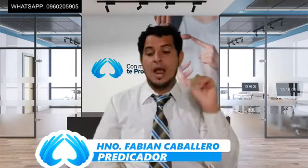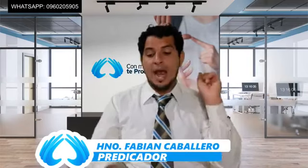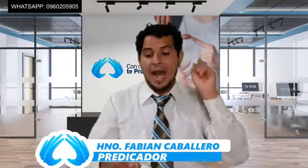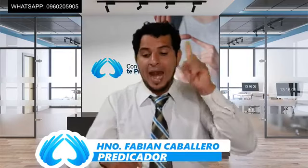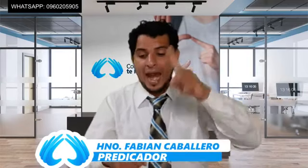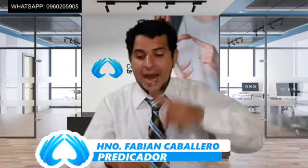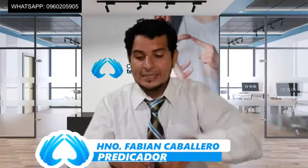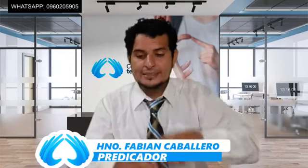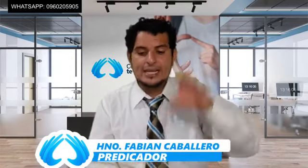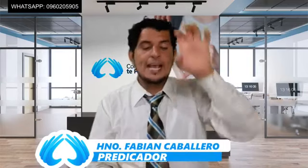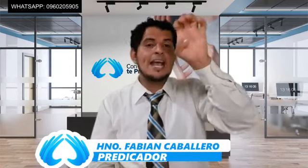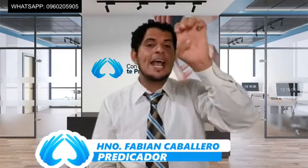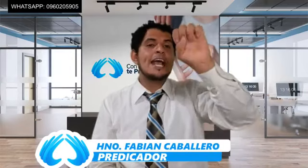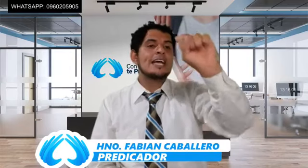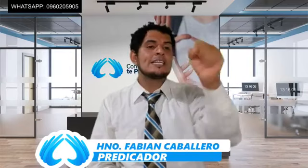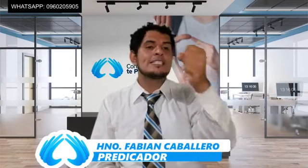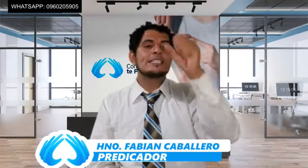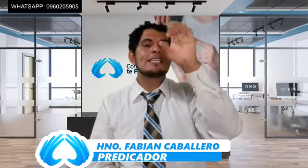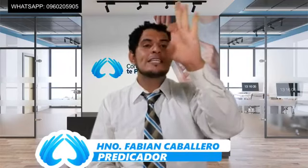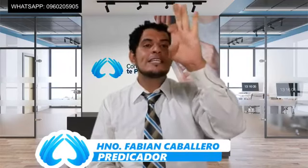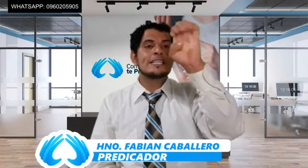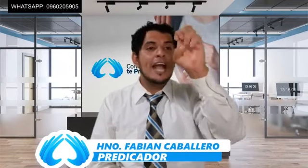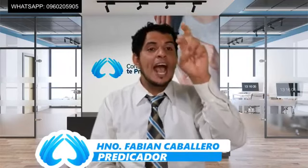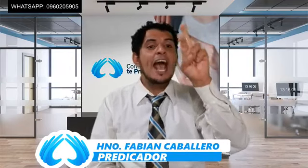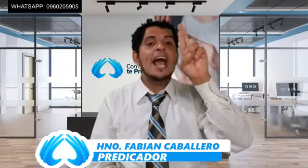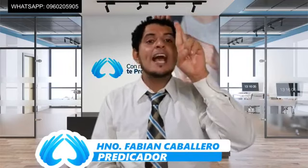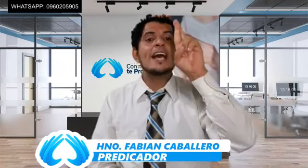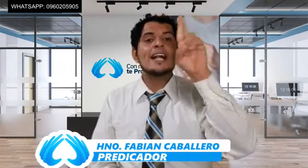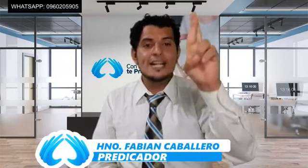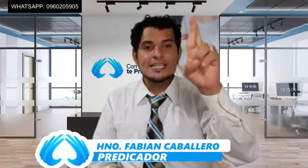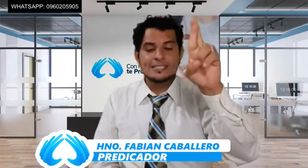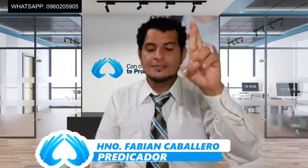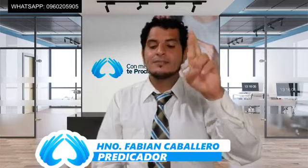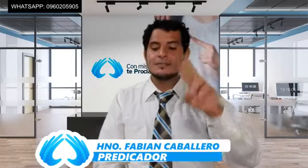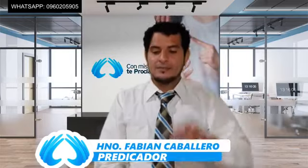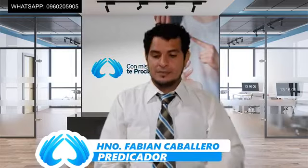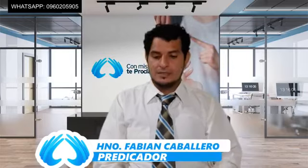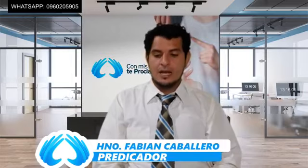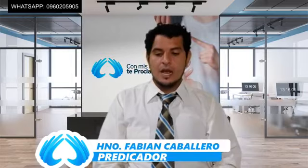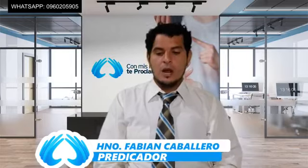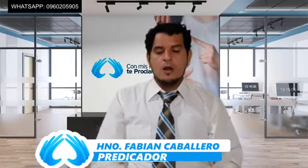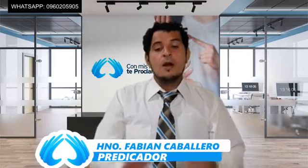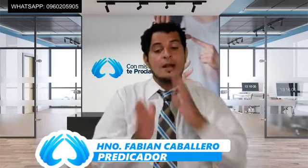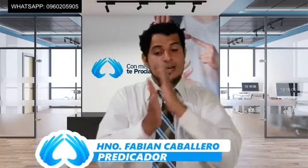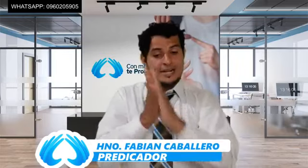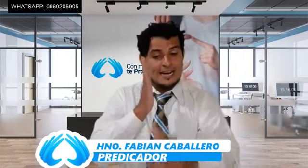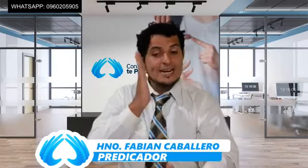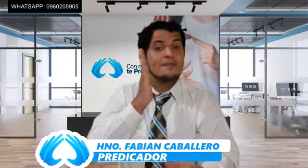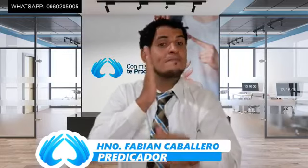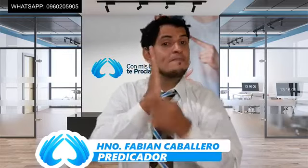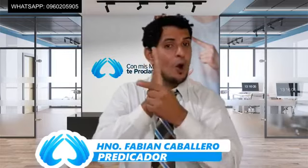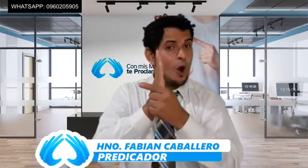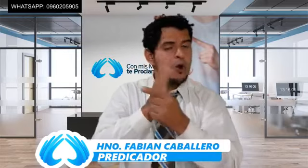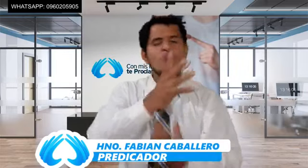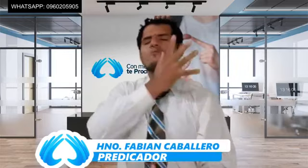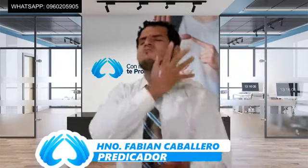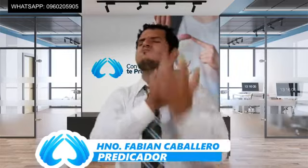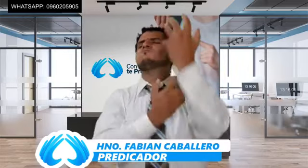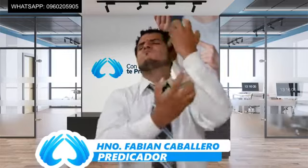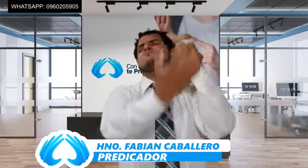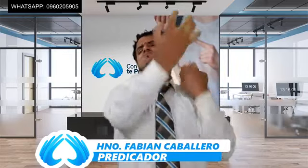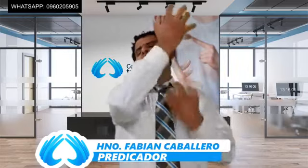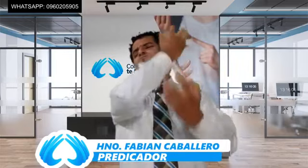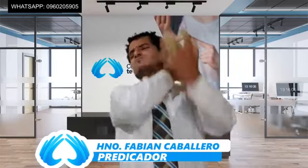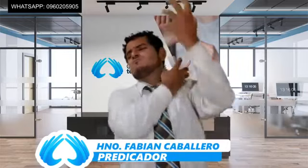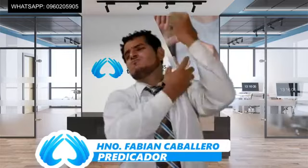Ahora, ¿cuáles son los libros históricos? De Josué a Esther. De Josué a